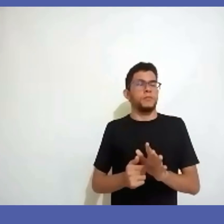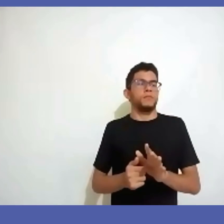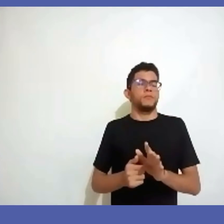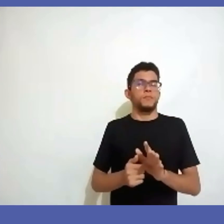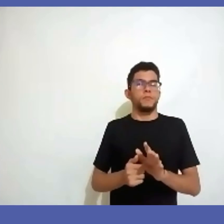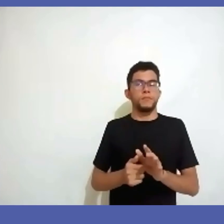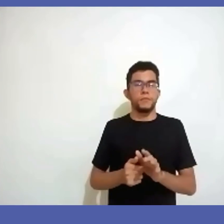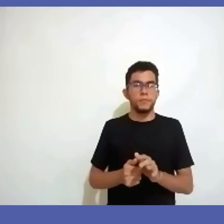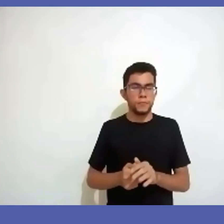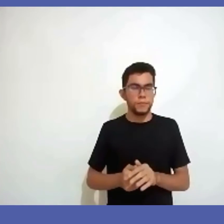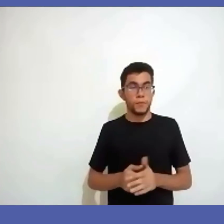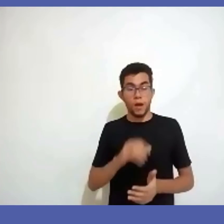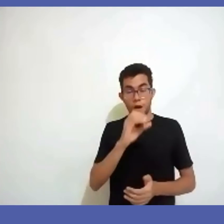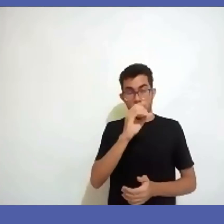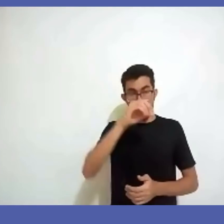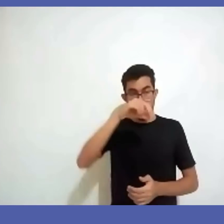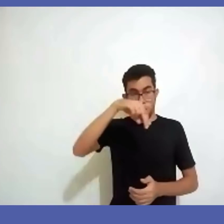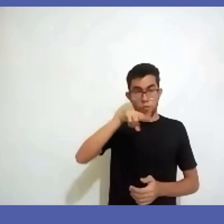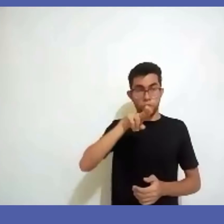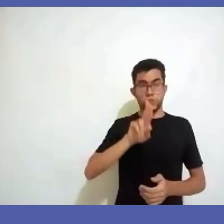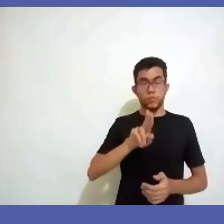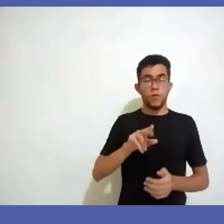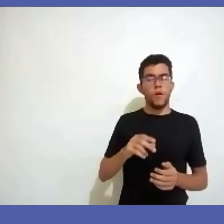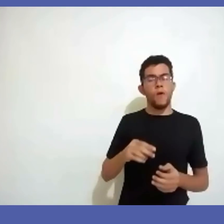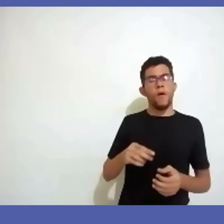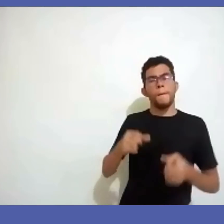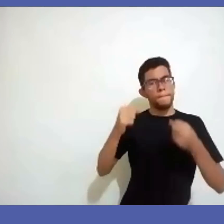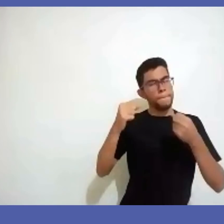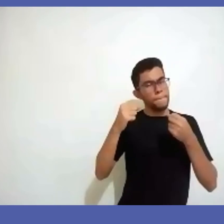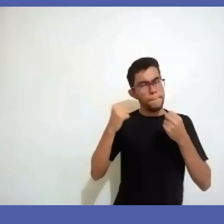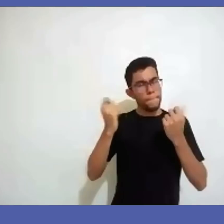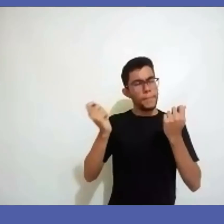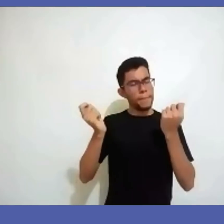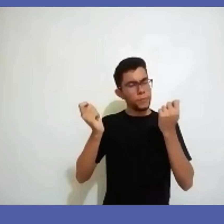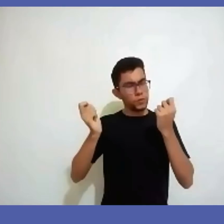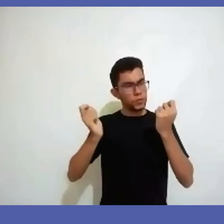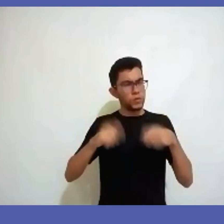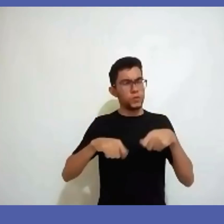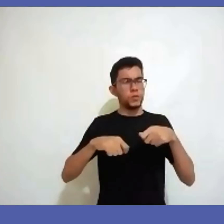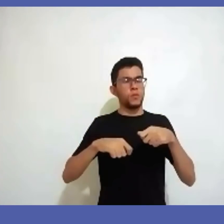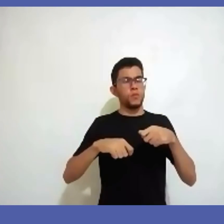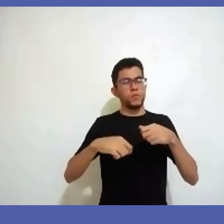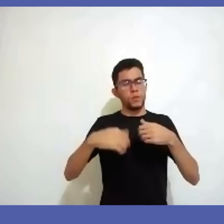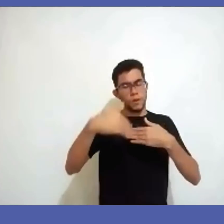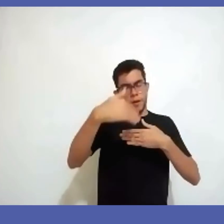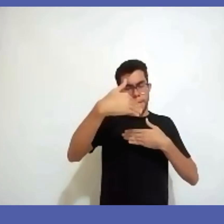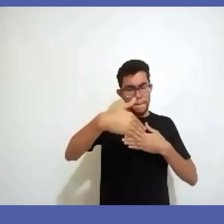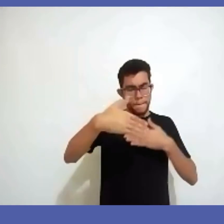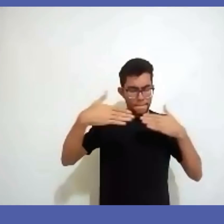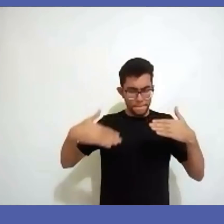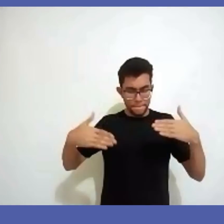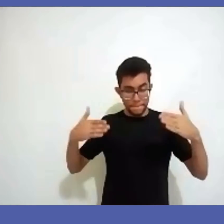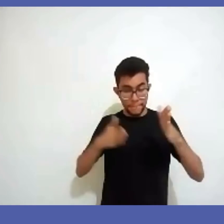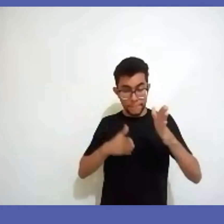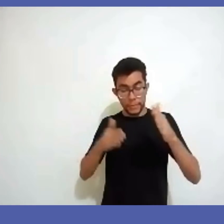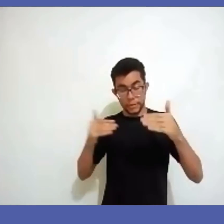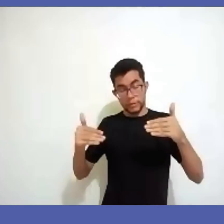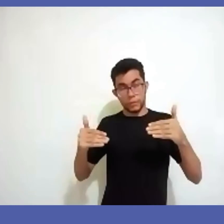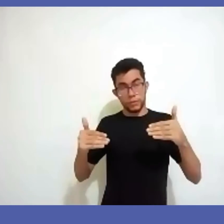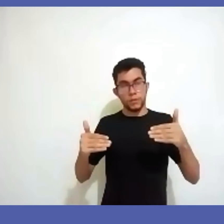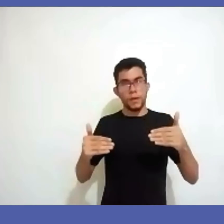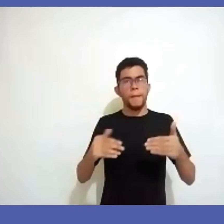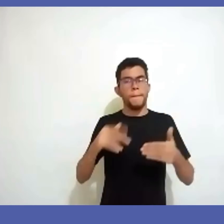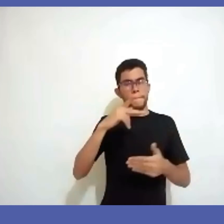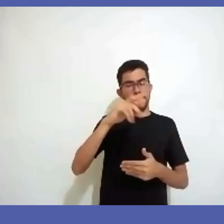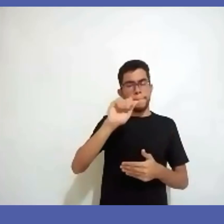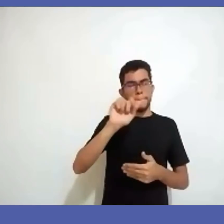ONU, apoiou a partição da Palestina britânica, o que levou à criação